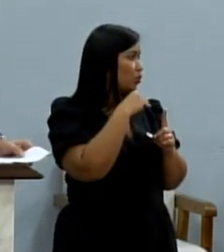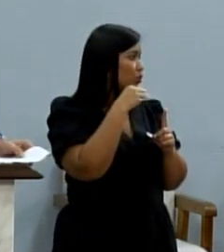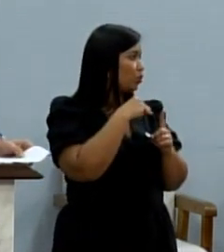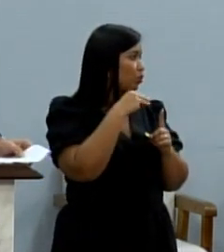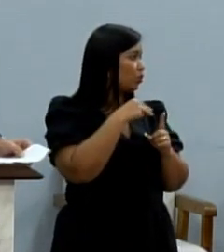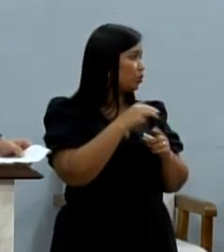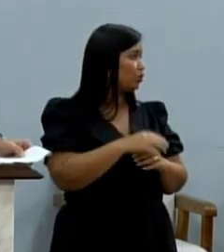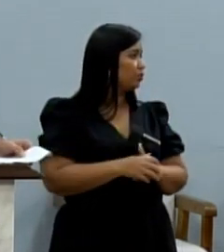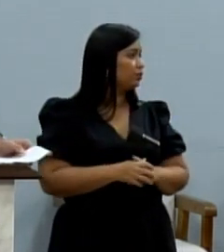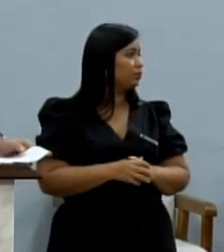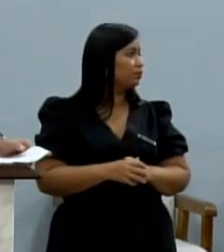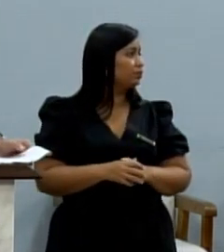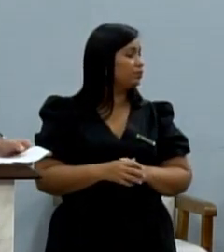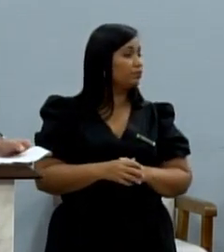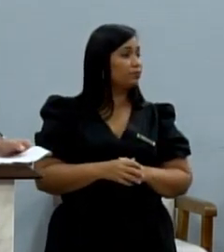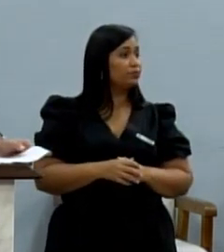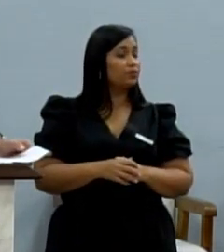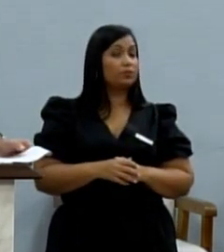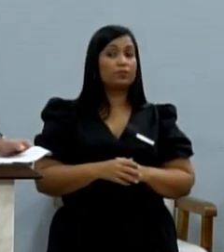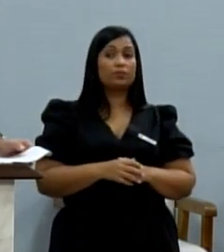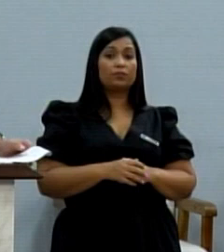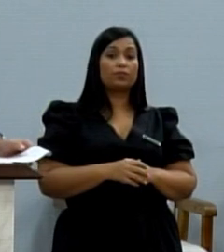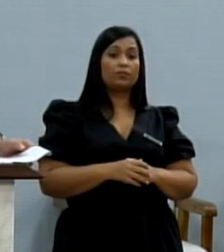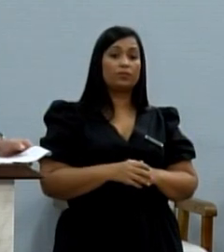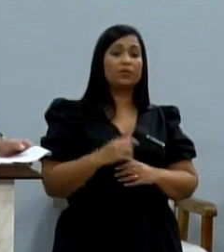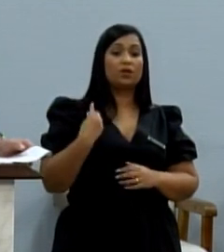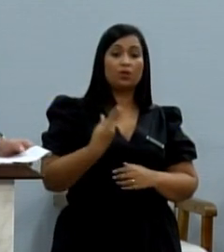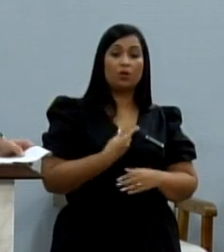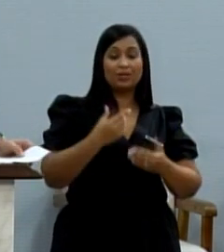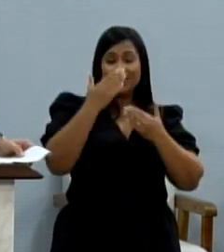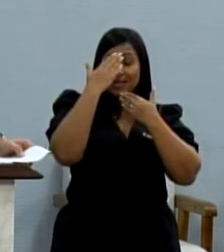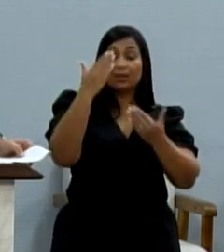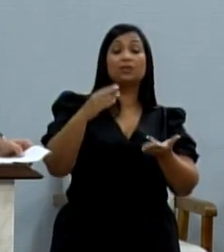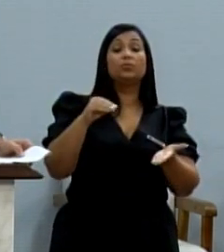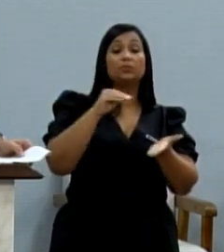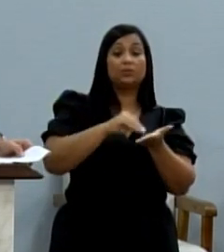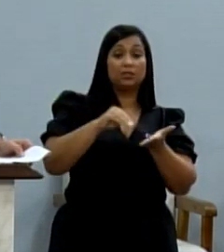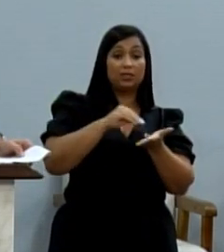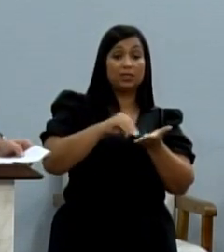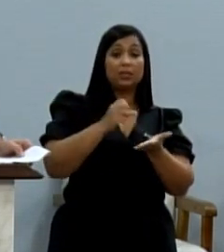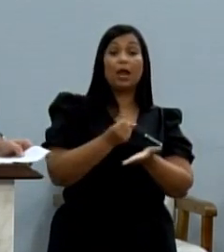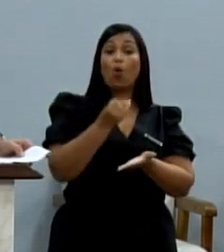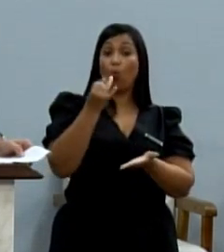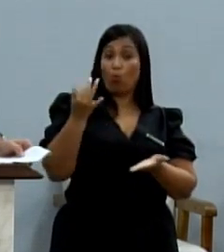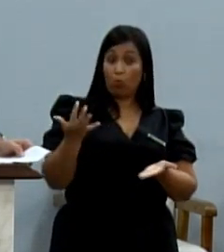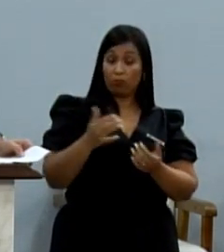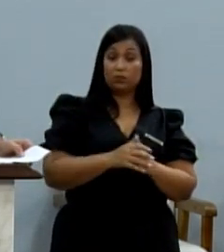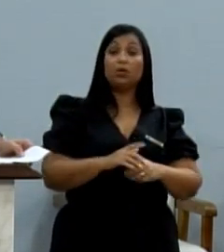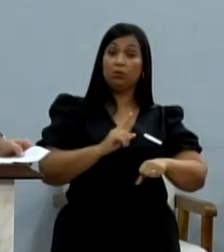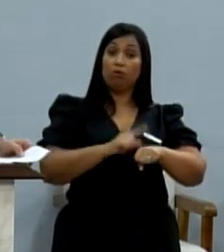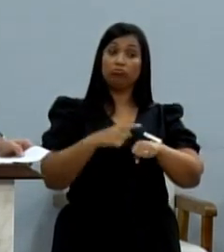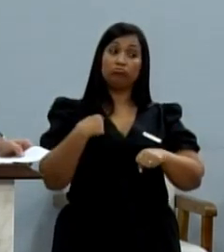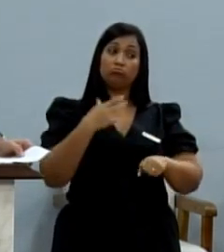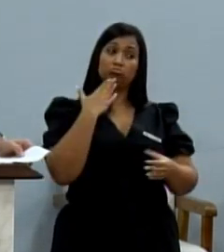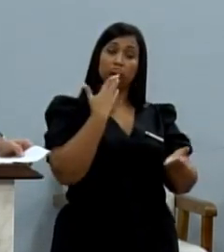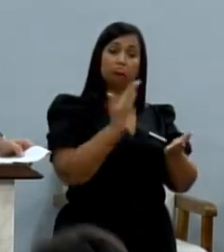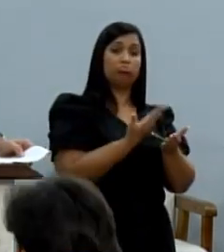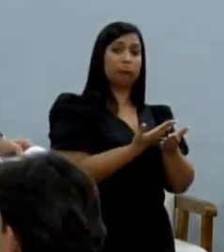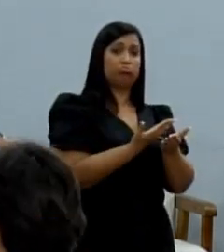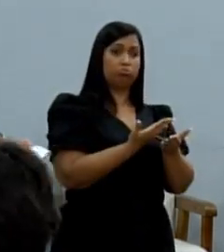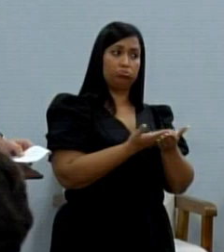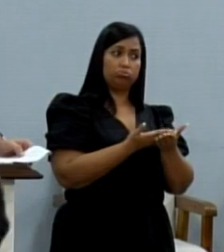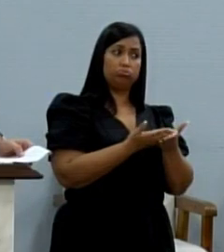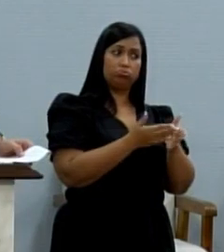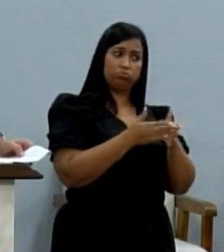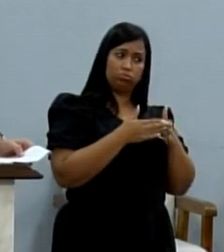é obrigado então assim a gente agradece algumas secretarias na hora da gente cobrar tenham certeza